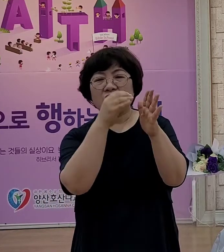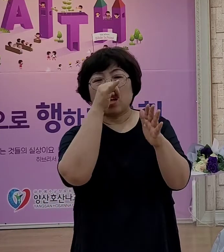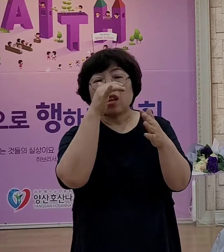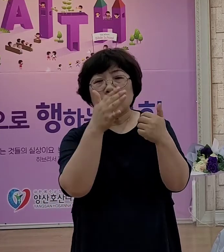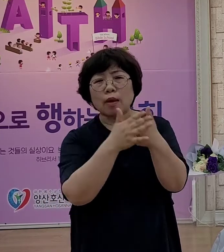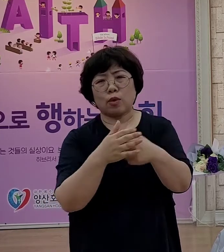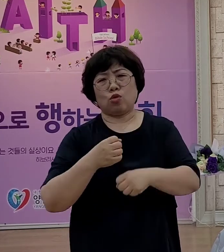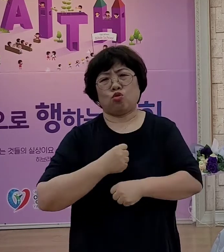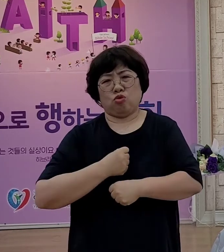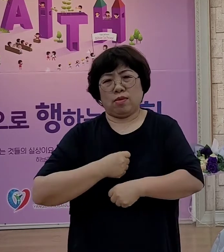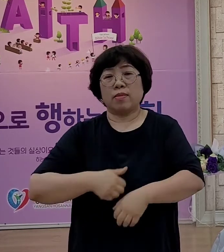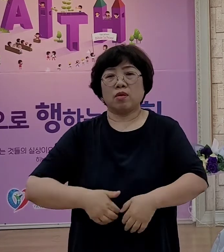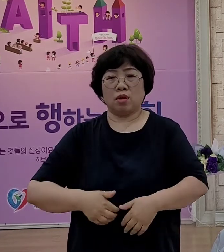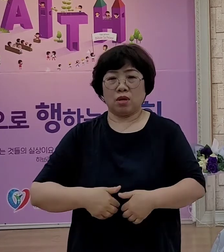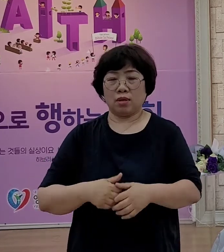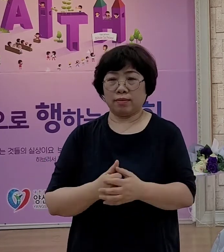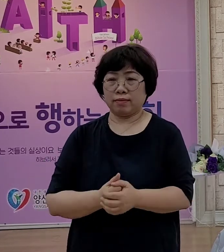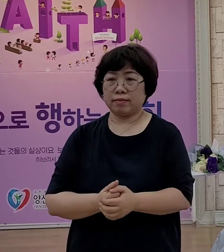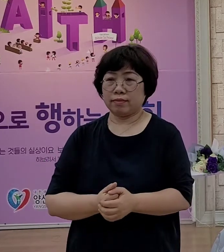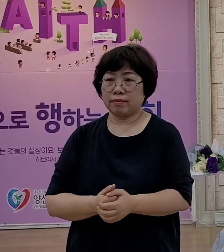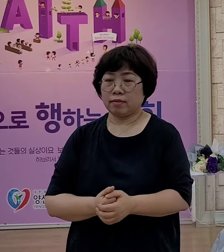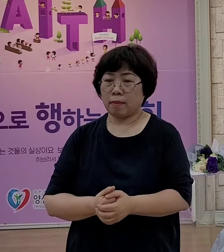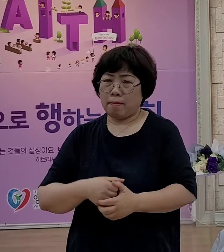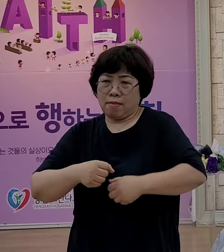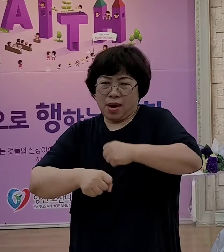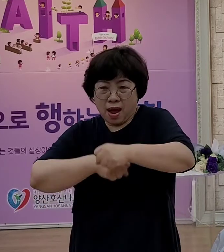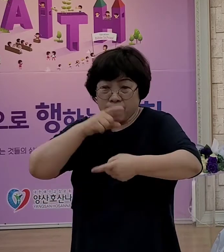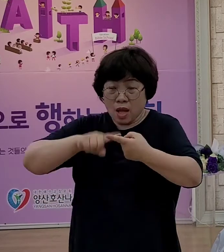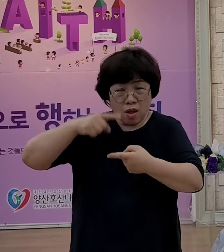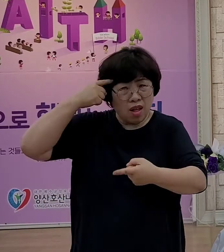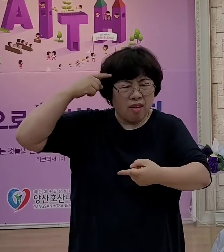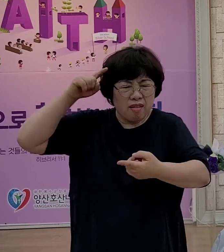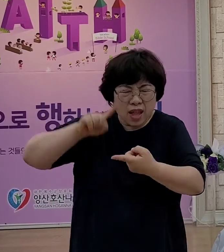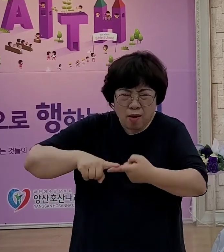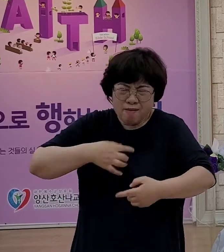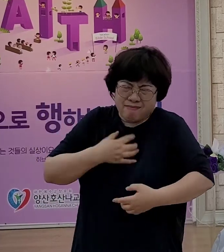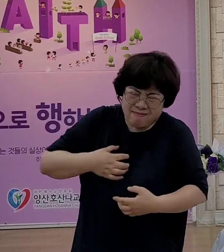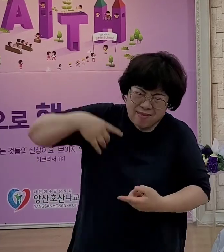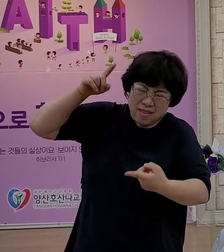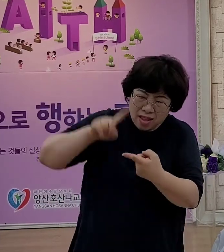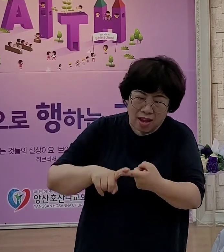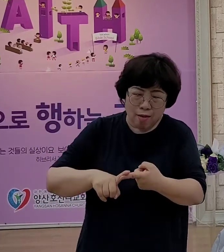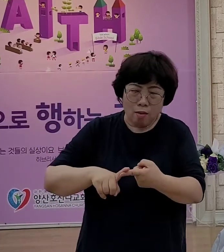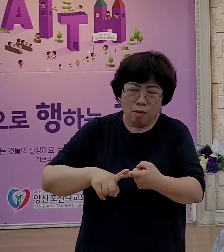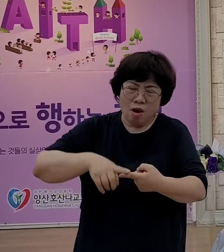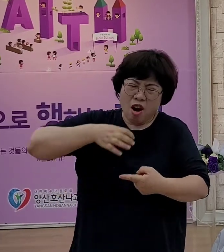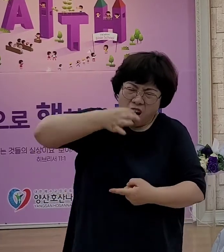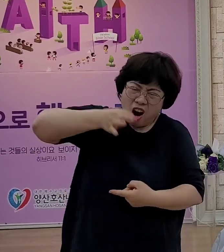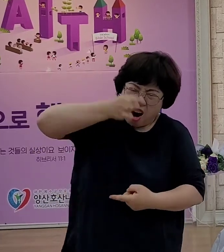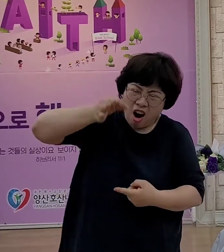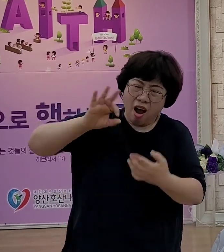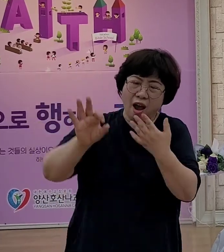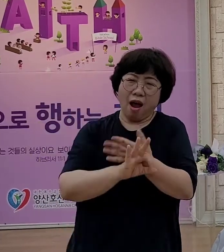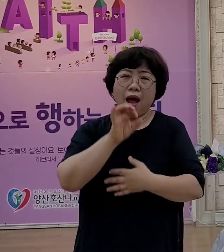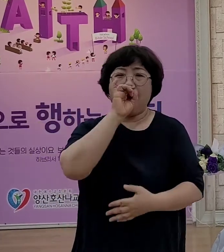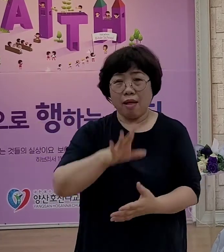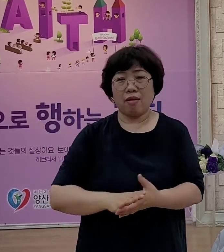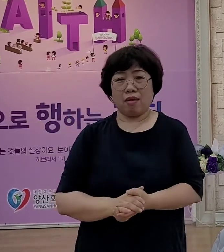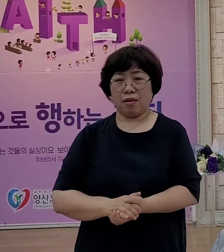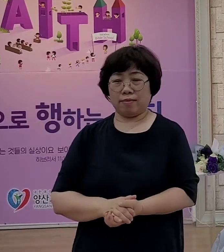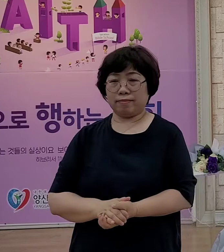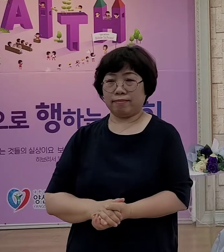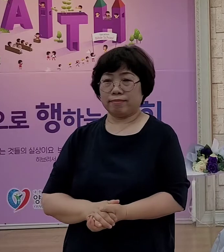말씀하고 있다. 그러니까 기분대로, 감정대로, 내 생각대로, 내키는 대로